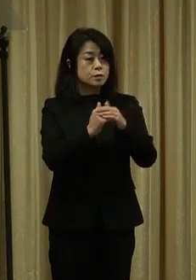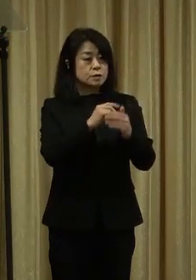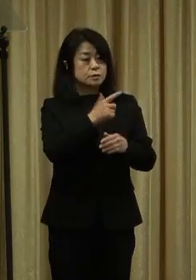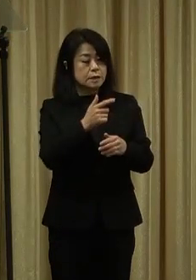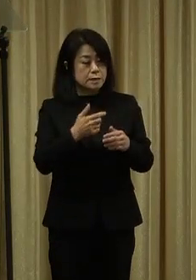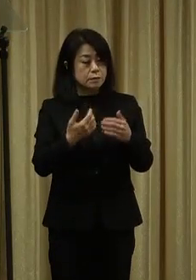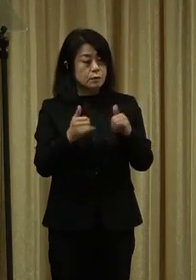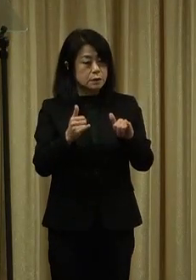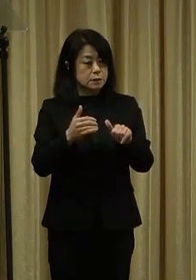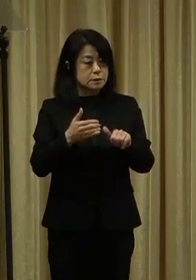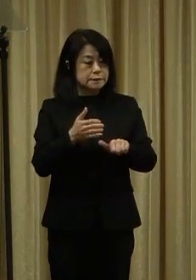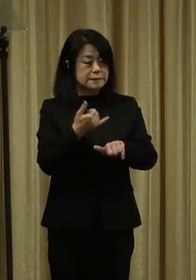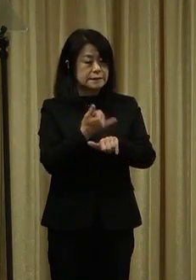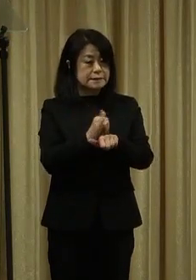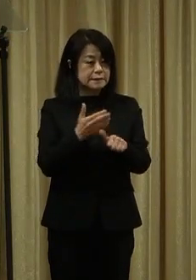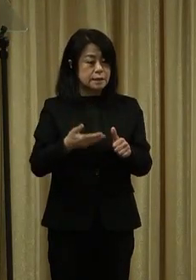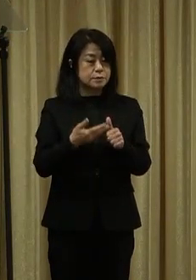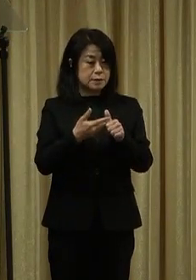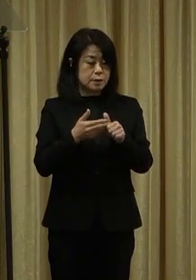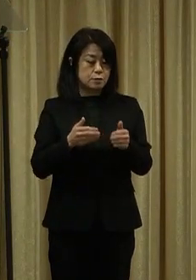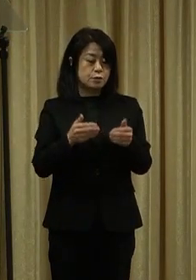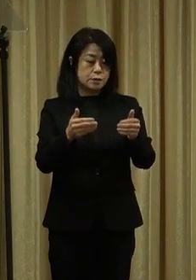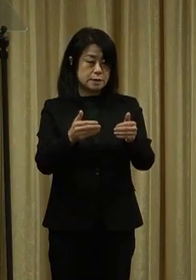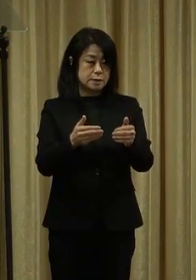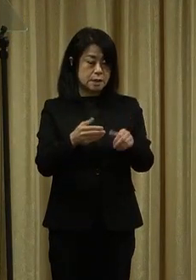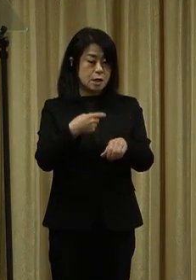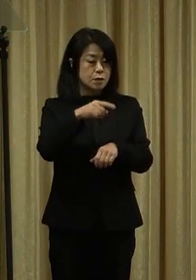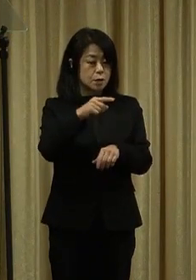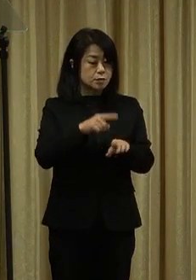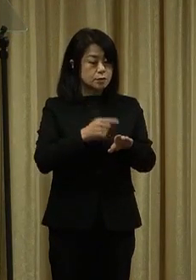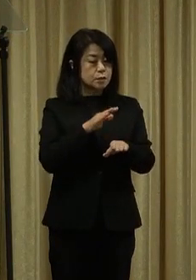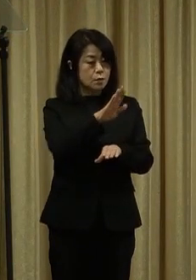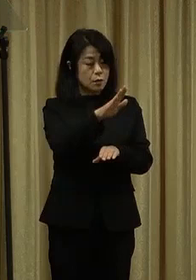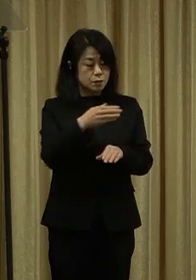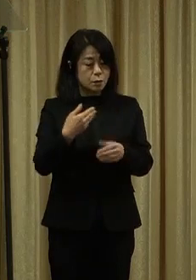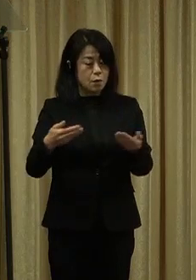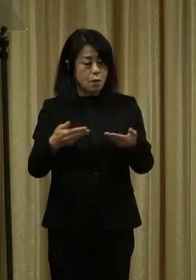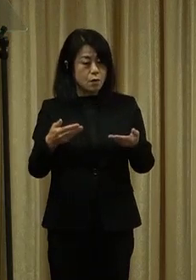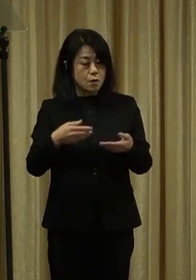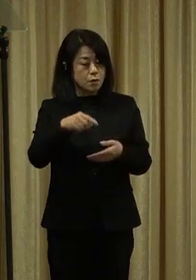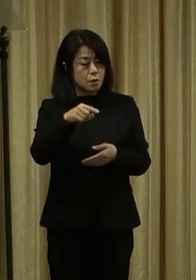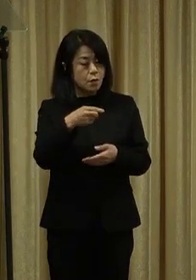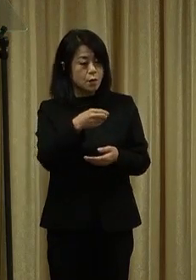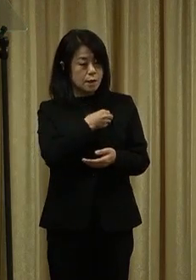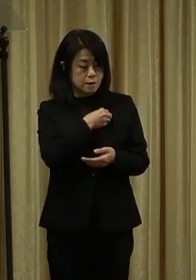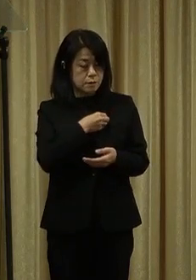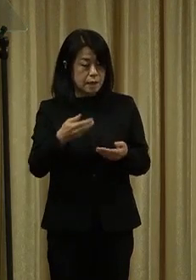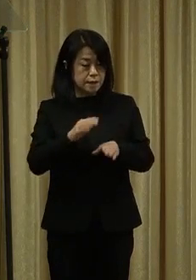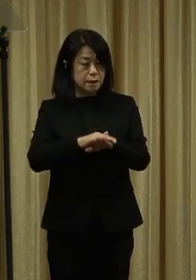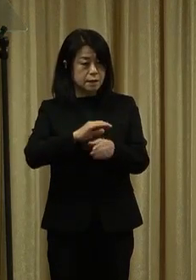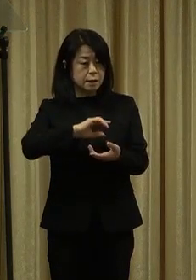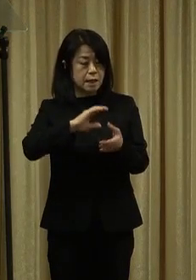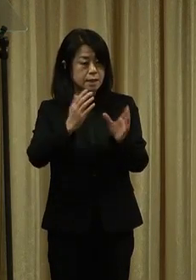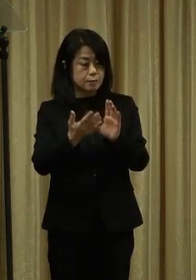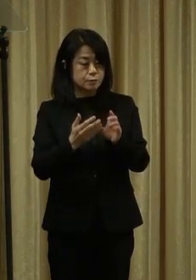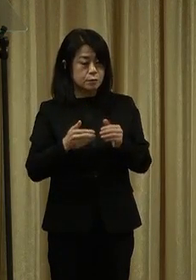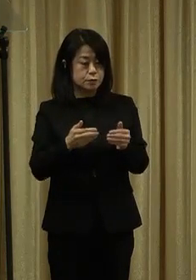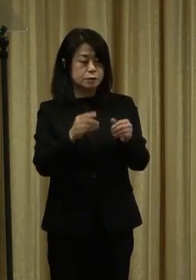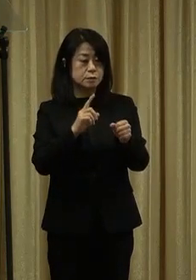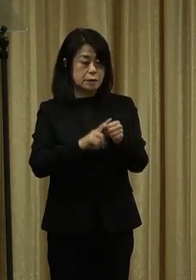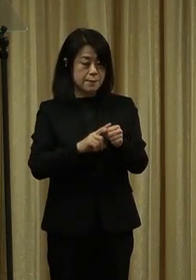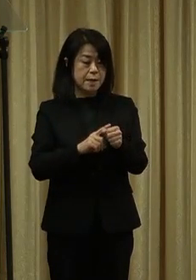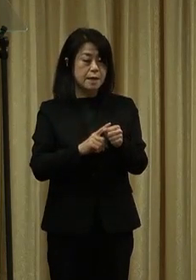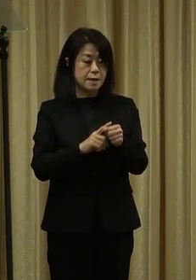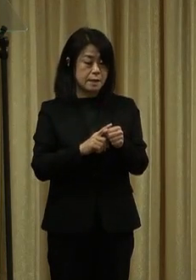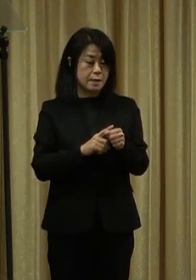人材育成の推進です。教育の質の向上と教員の働き方改革の推進のため、専科指導